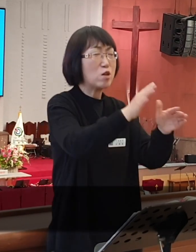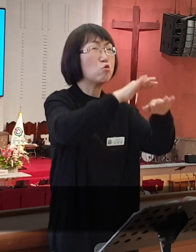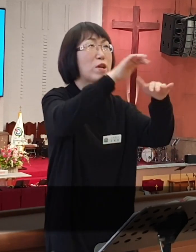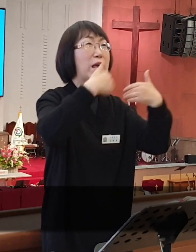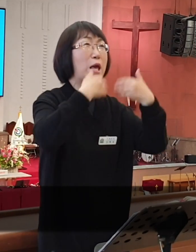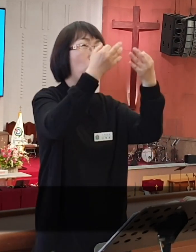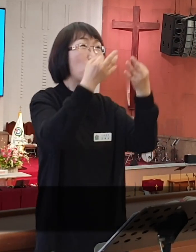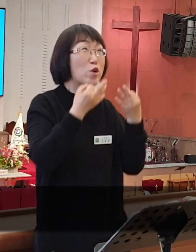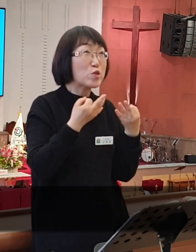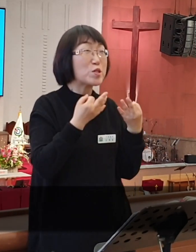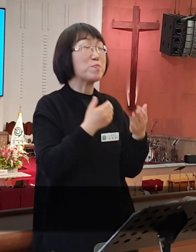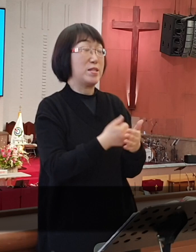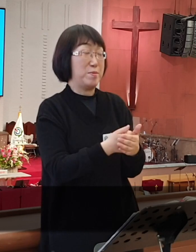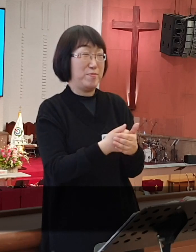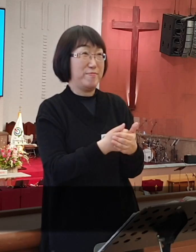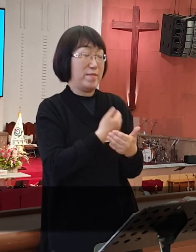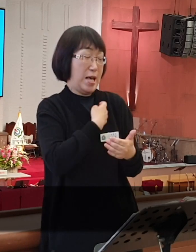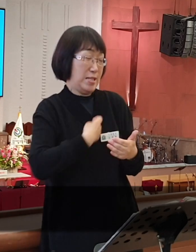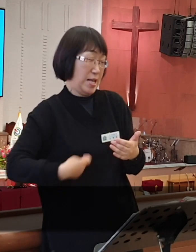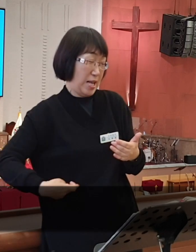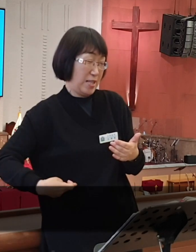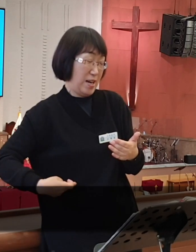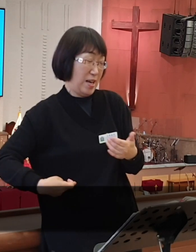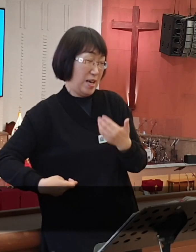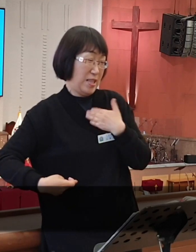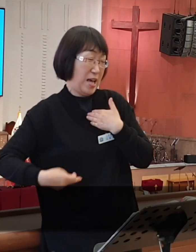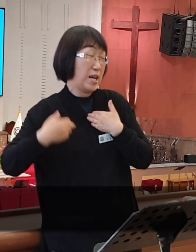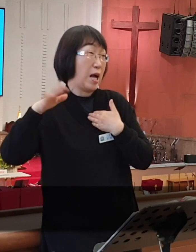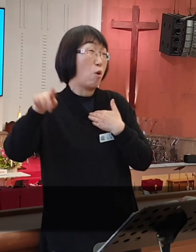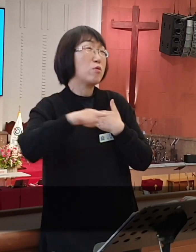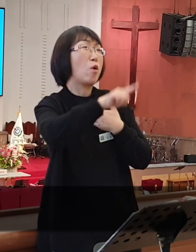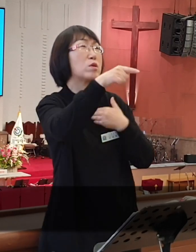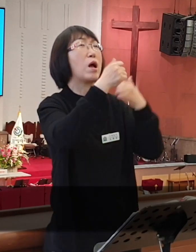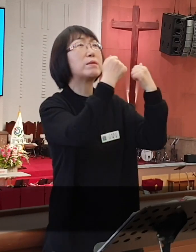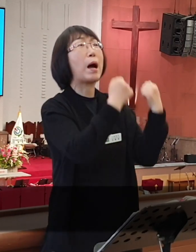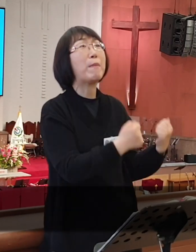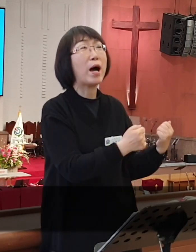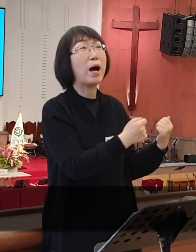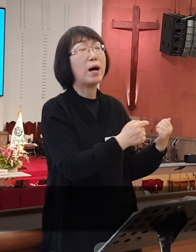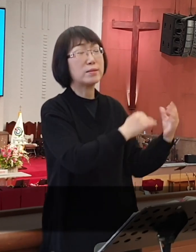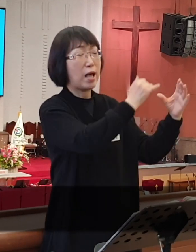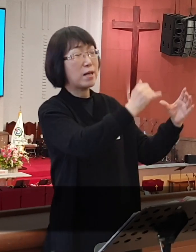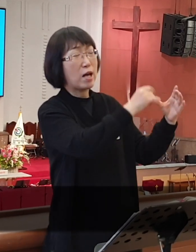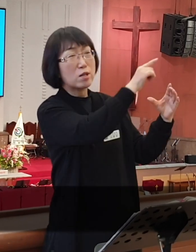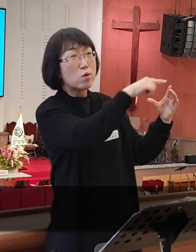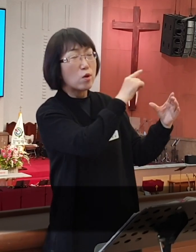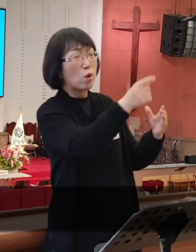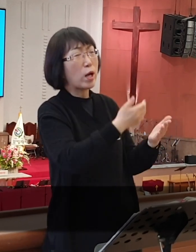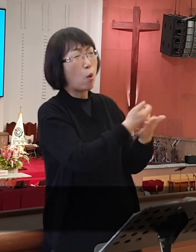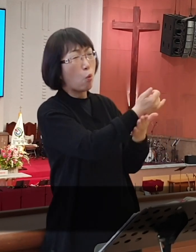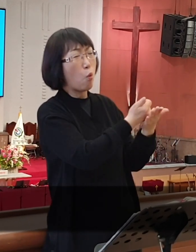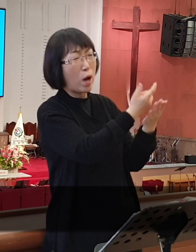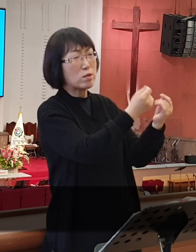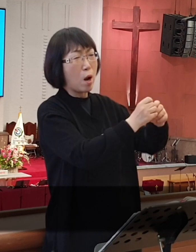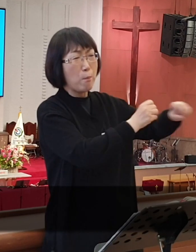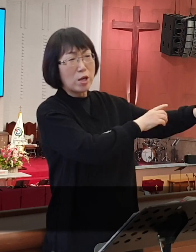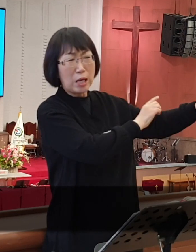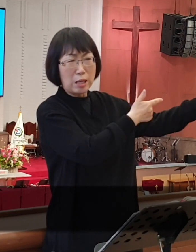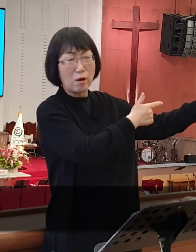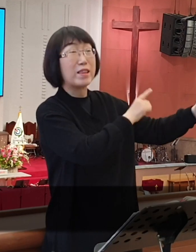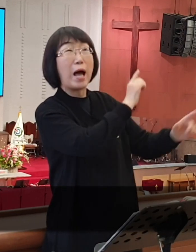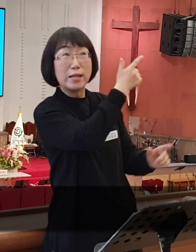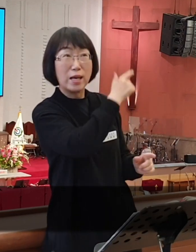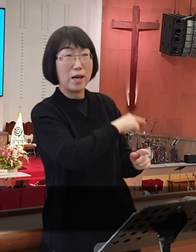보이셔. 다른 것 말고 제자들아 나는 가고 너희들 남아있으나 세상에서 너희가 고아와 같이 버림받은 거